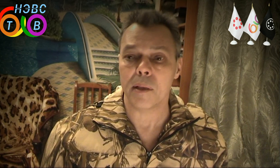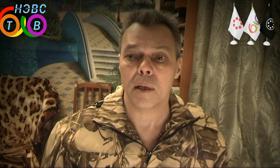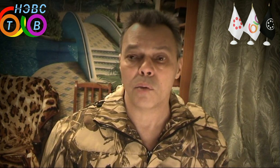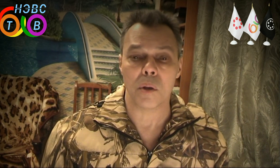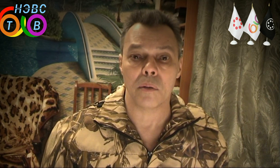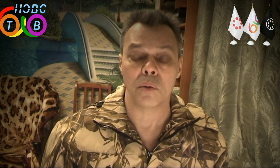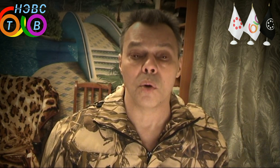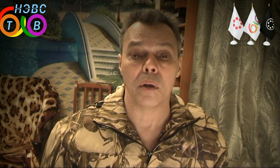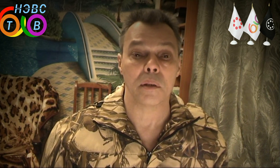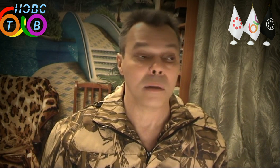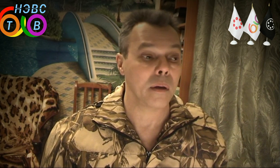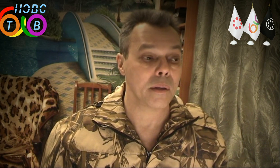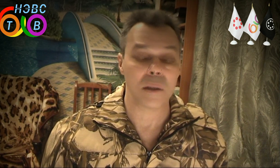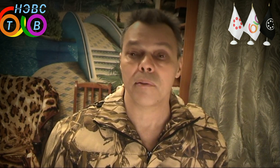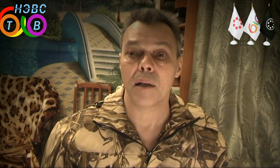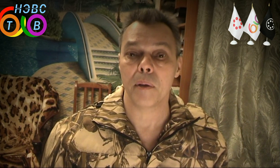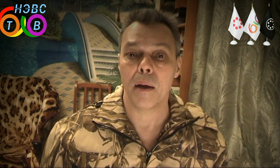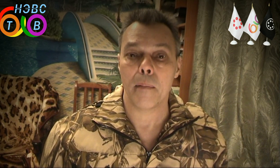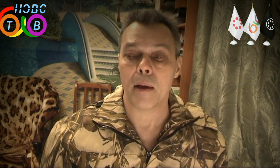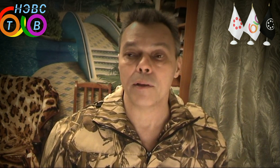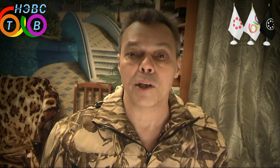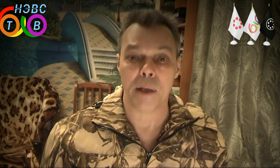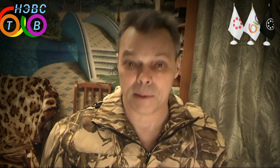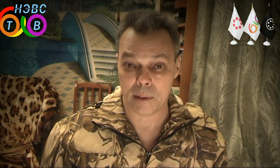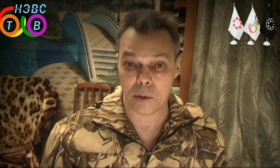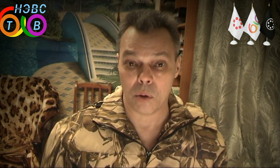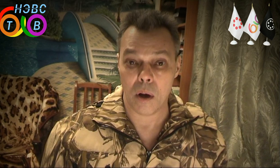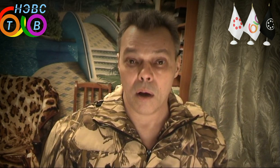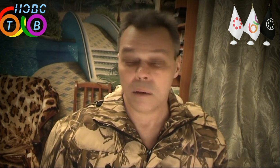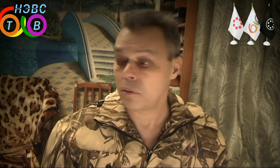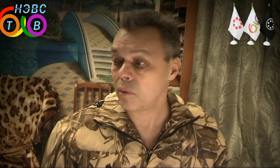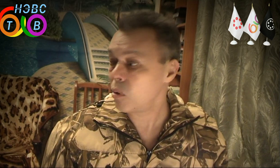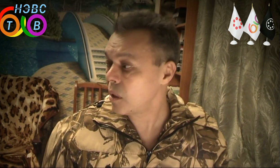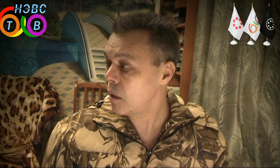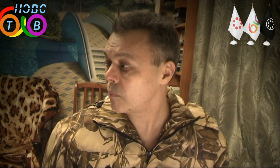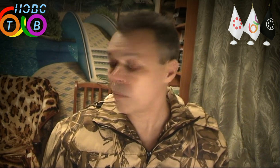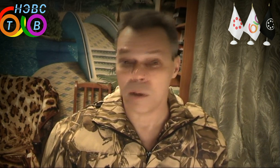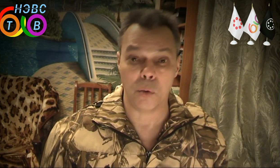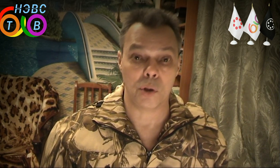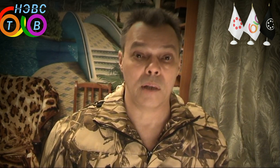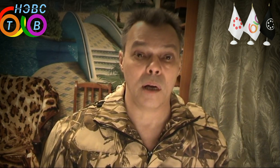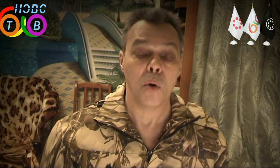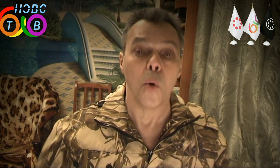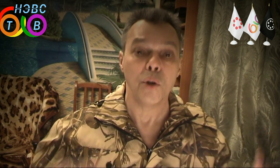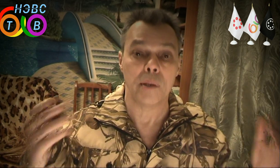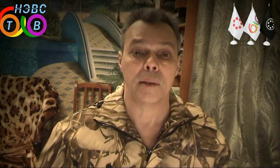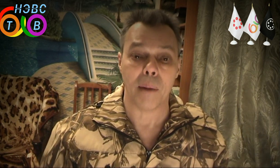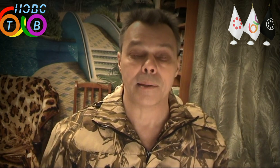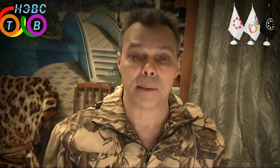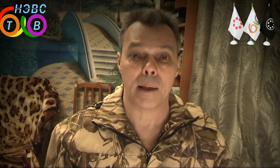стремились до, как говорится, свадьбы не лишаться ее. Сегодня молодежь, она хочет заниматься